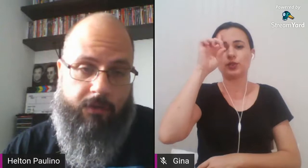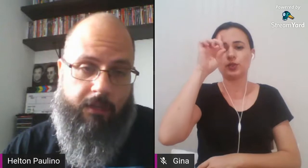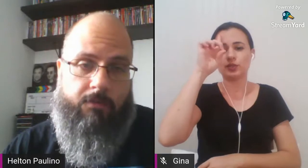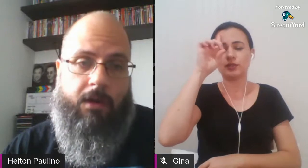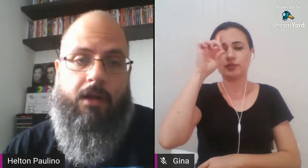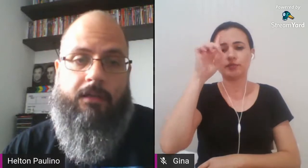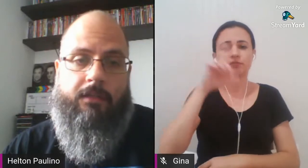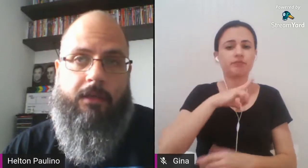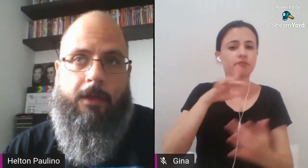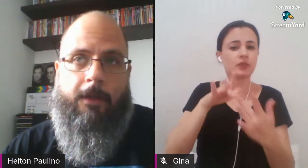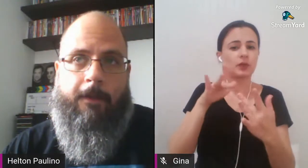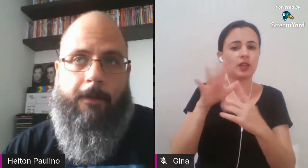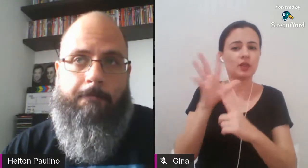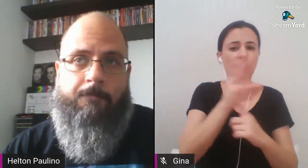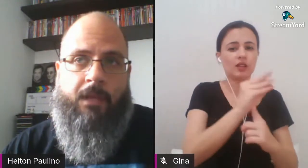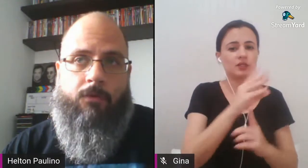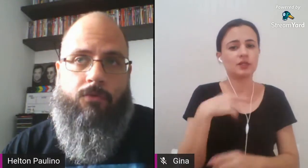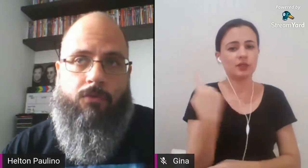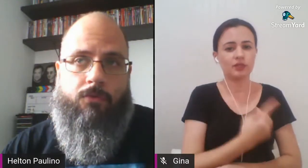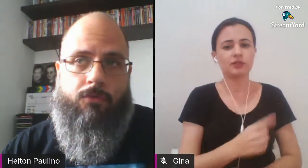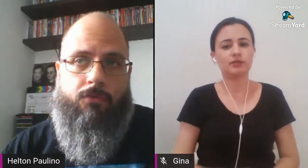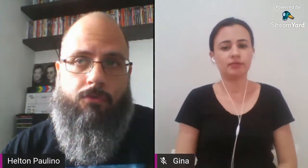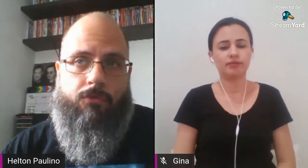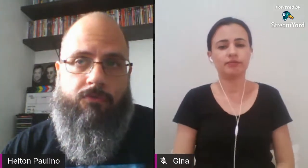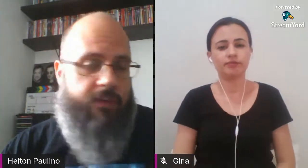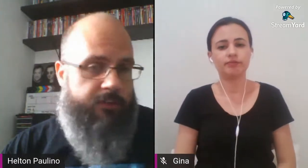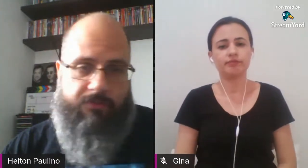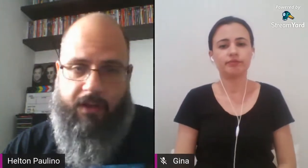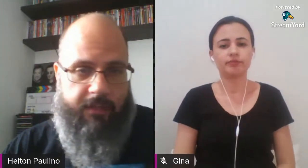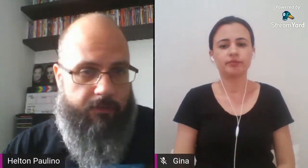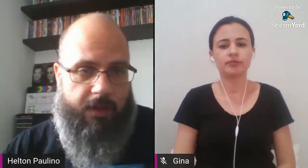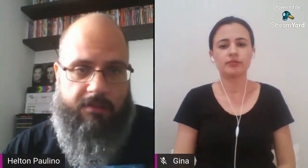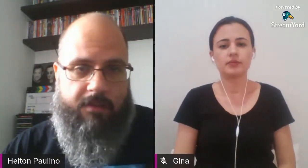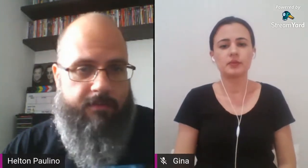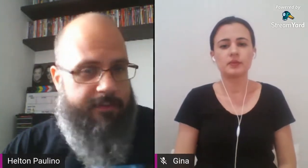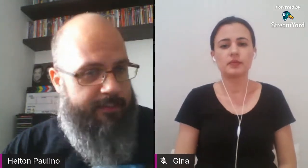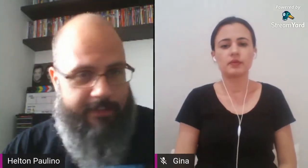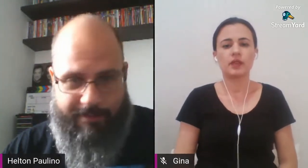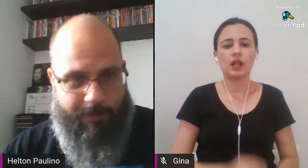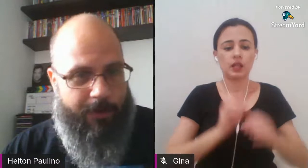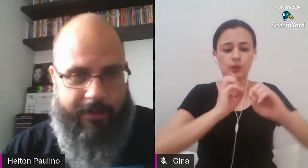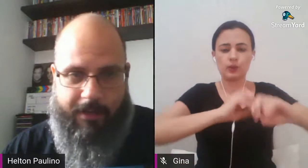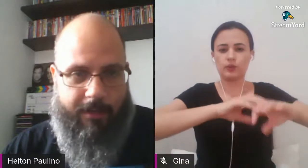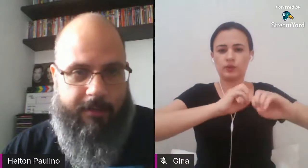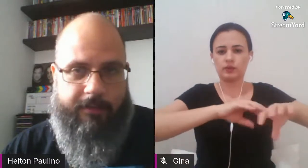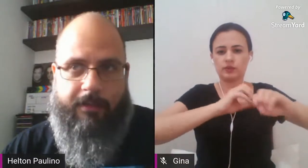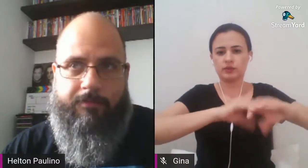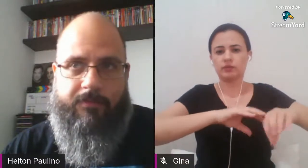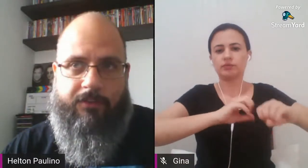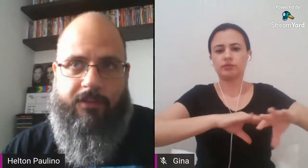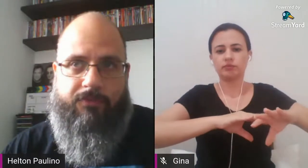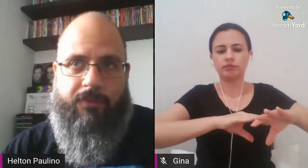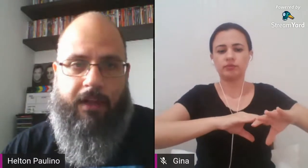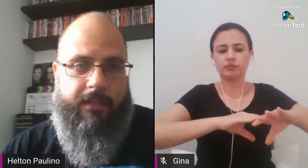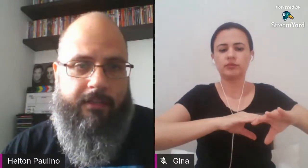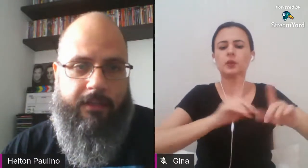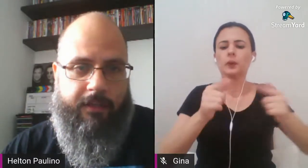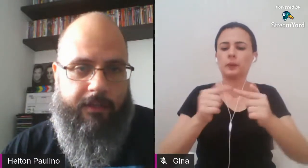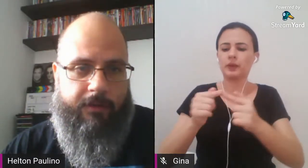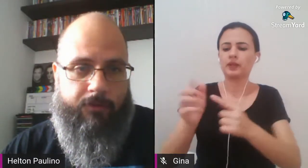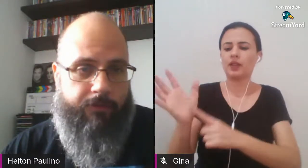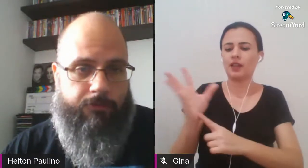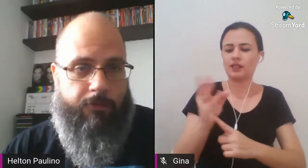está tendo contato com a arte, né? Se a gente fala de educação, a gente desemboca na arte, né? Se a gente